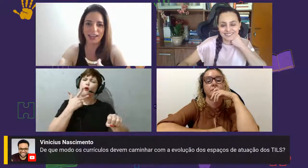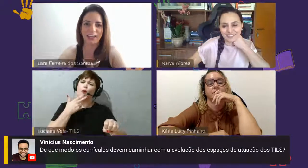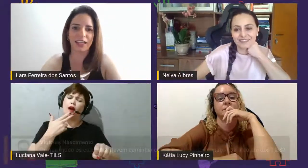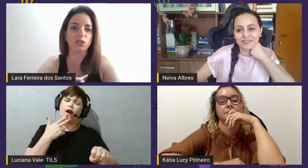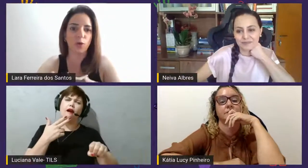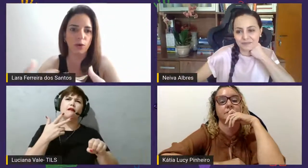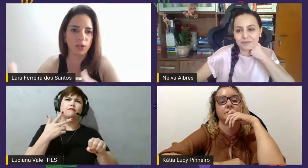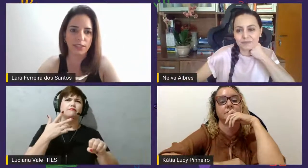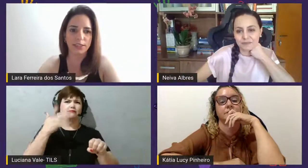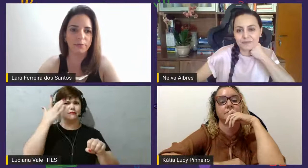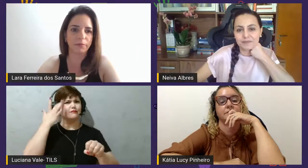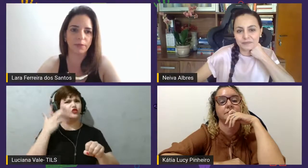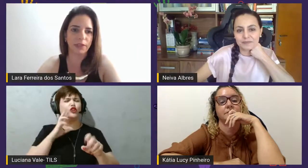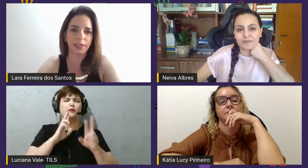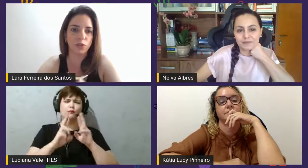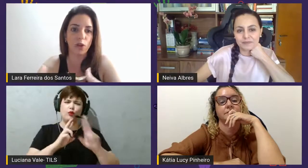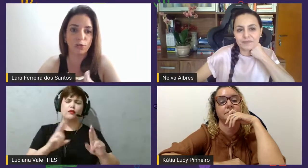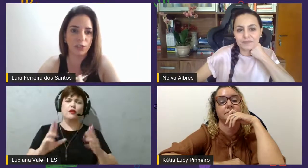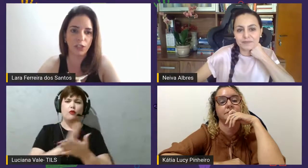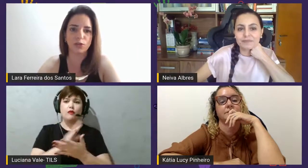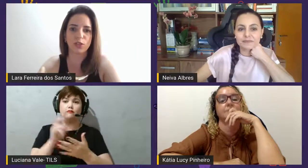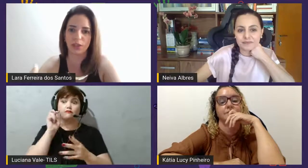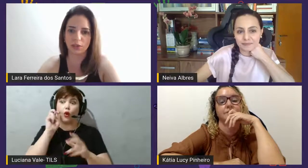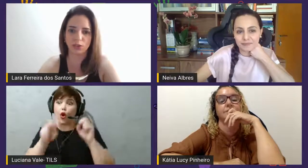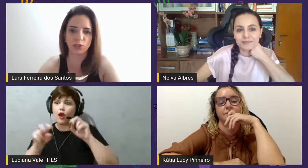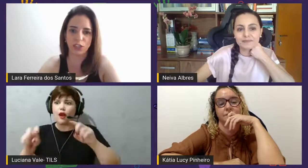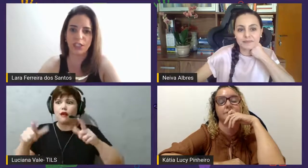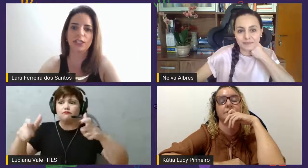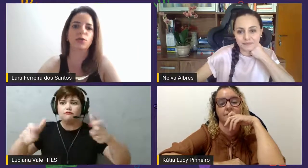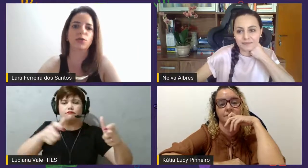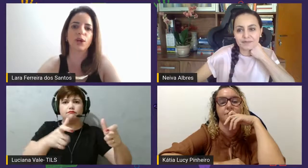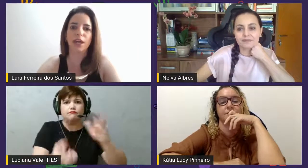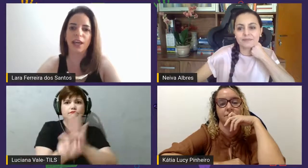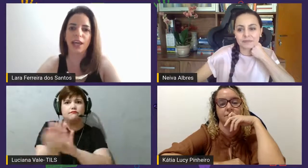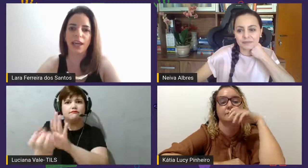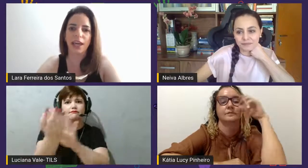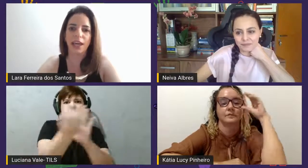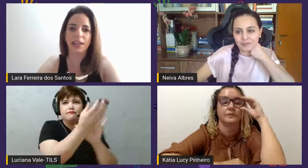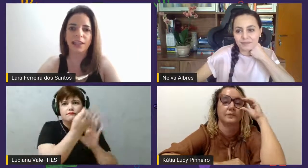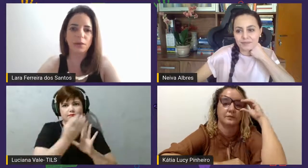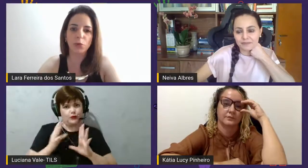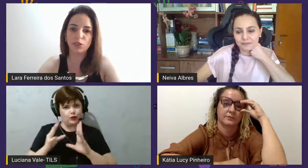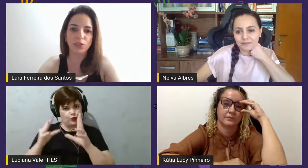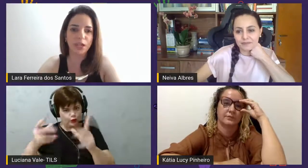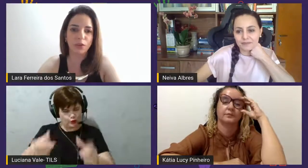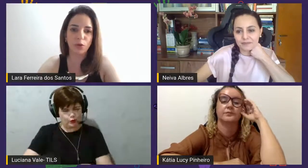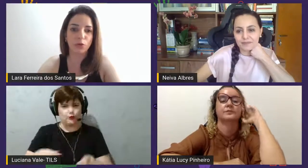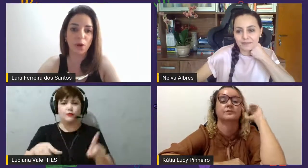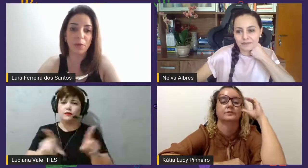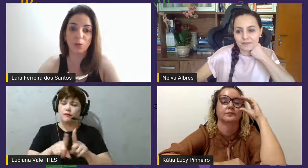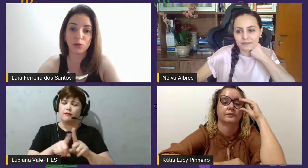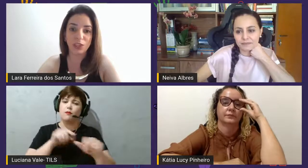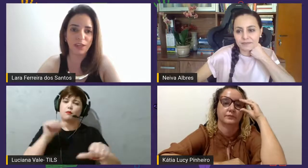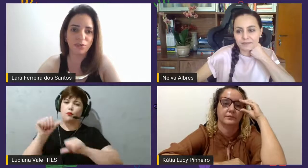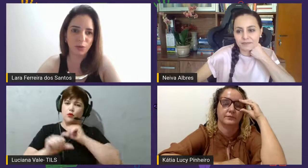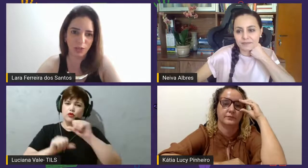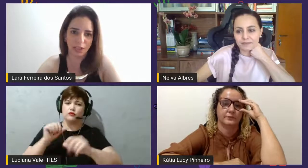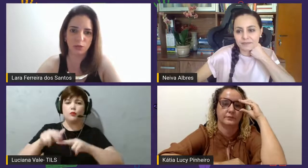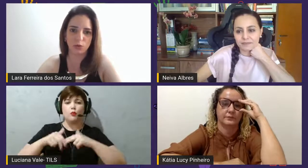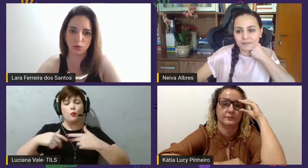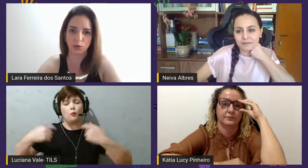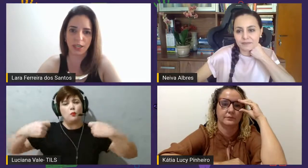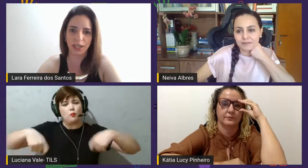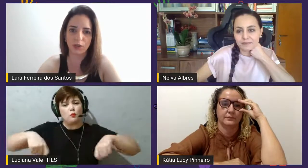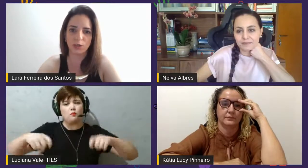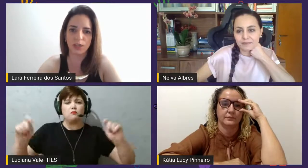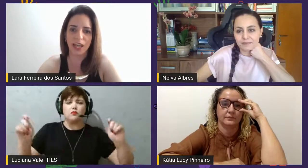pouco, né? Que é estar de olho nesses novos nichos que têm surgido, e ir modificando conforme é possível